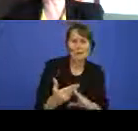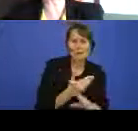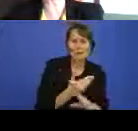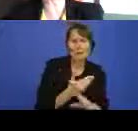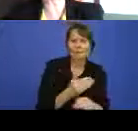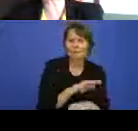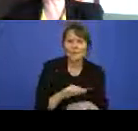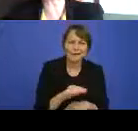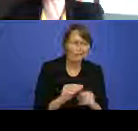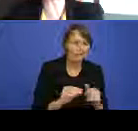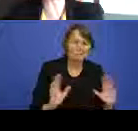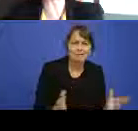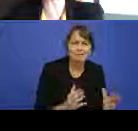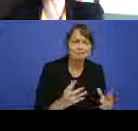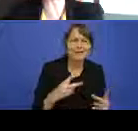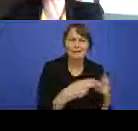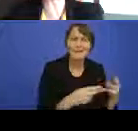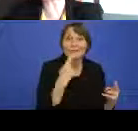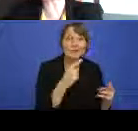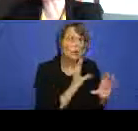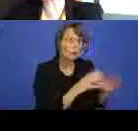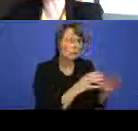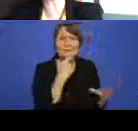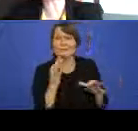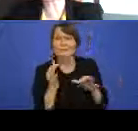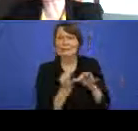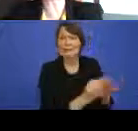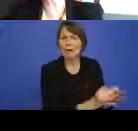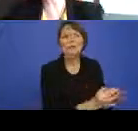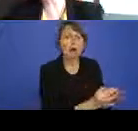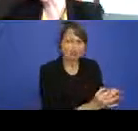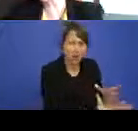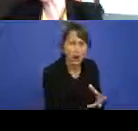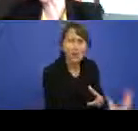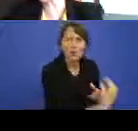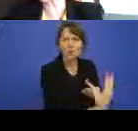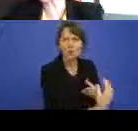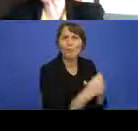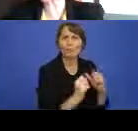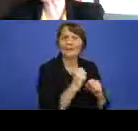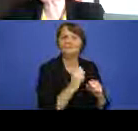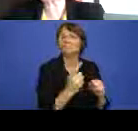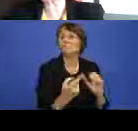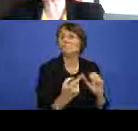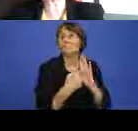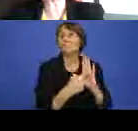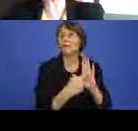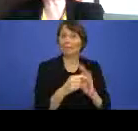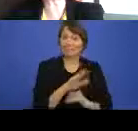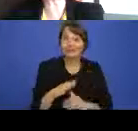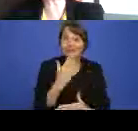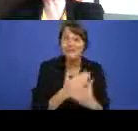petite enfance sur des groupes les plus exclus, marginalisés ou vulnérables d'autres manières. Il fait